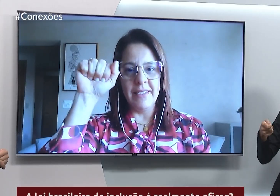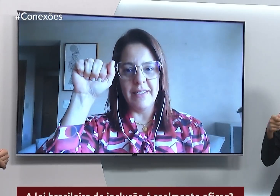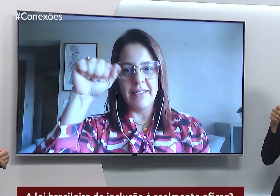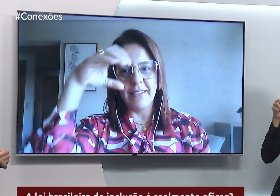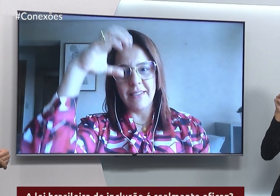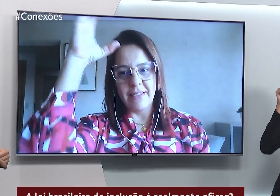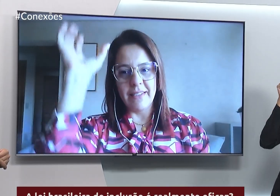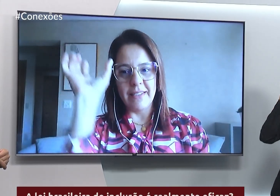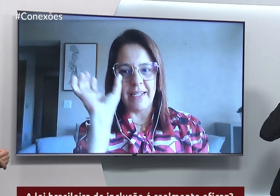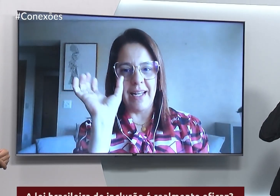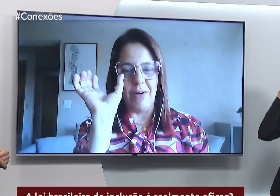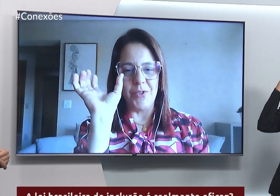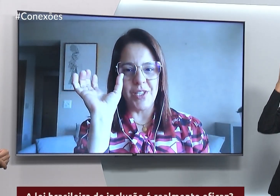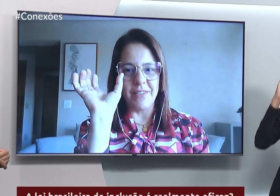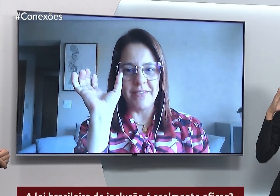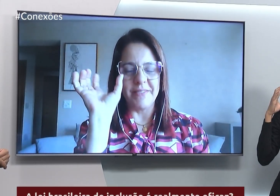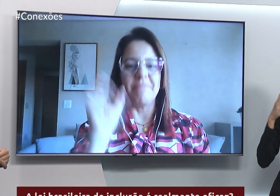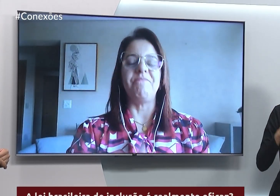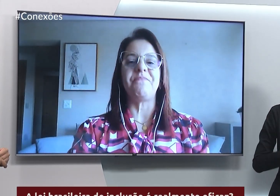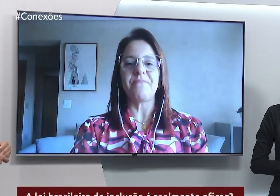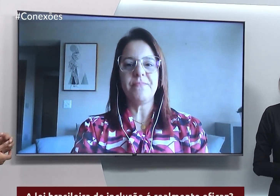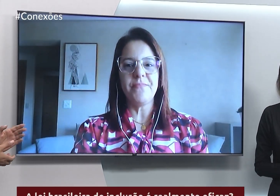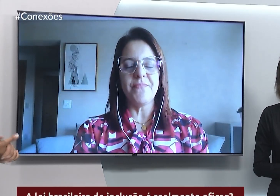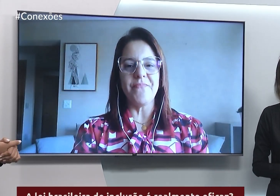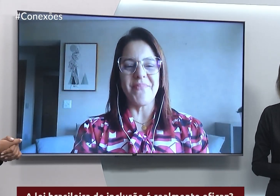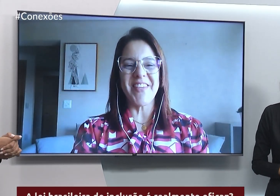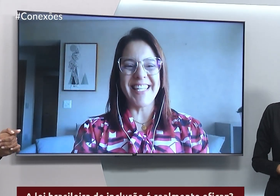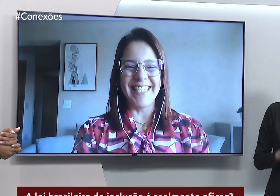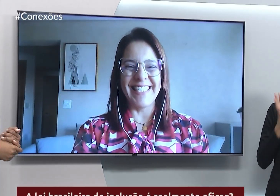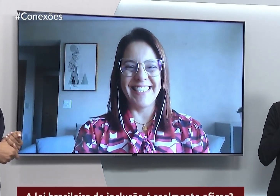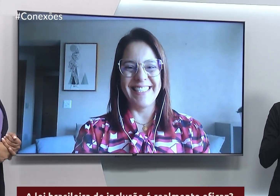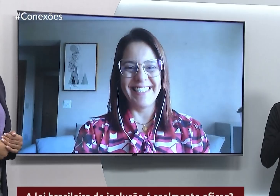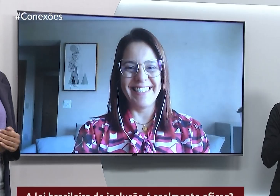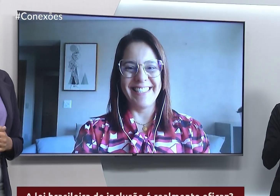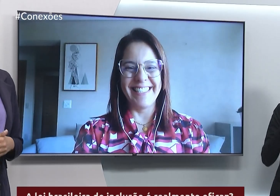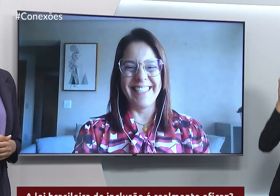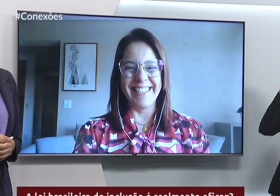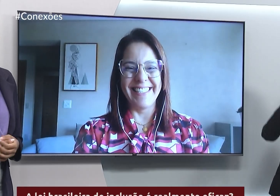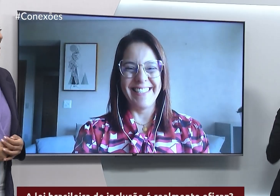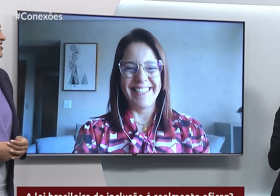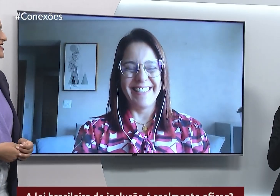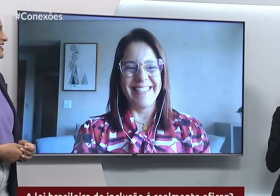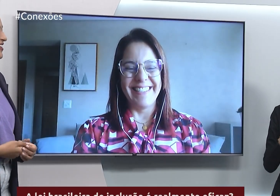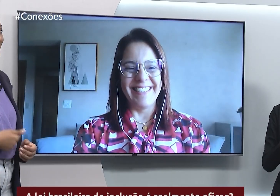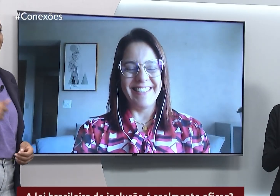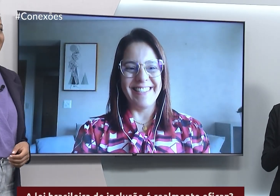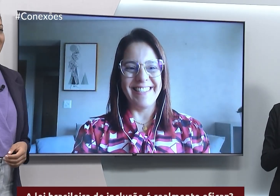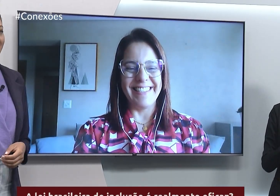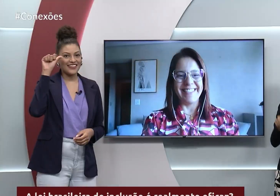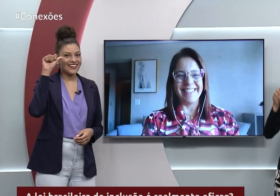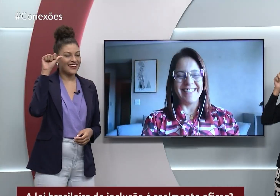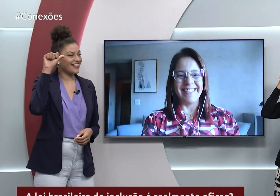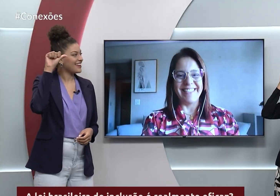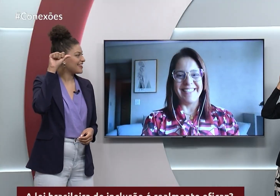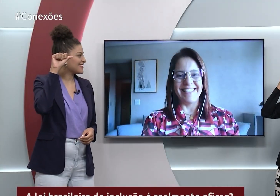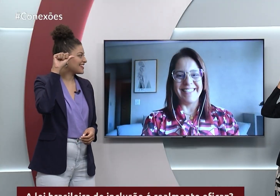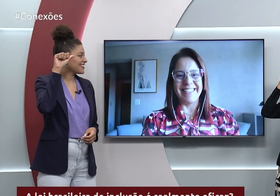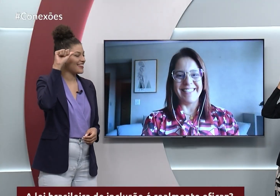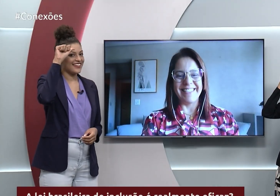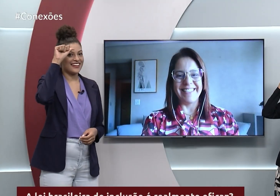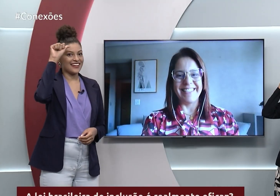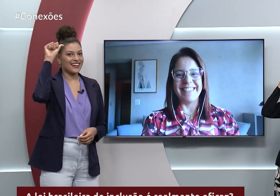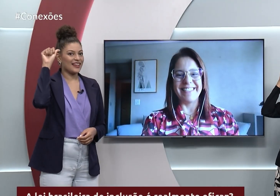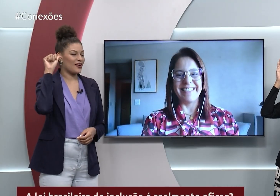Ana Cláudia. Ah, que legal! Eu quero aprender também, então. O sinal dela é